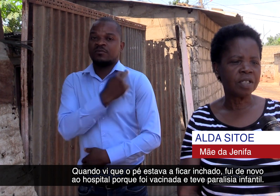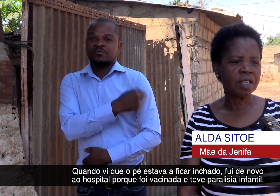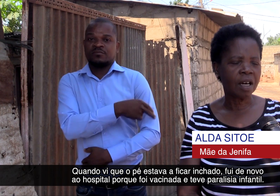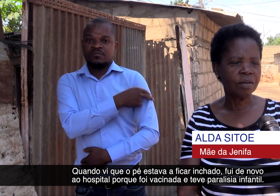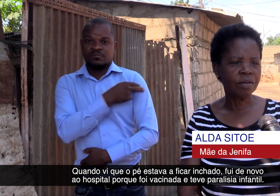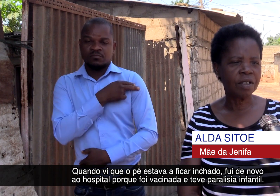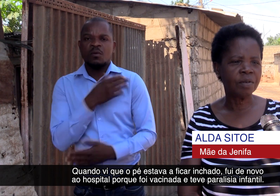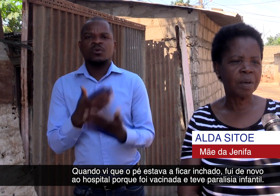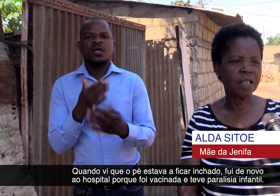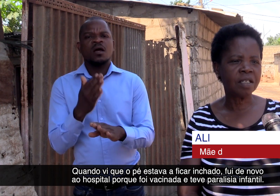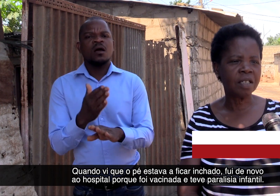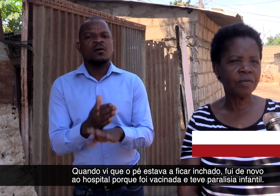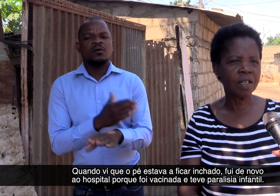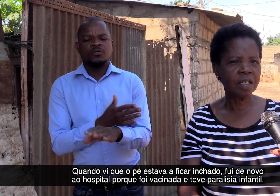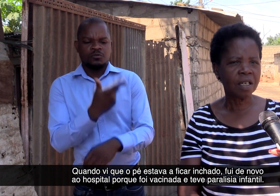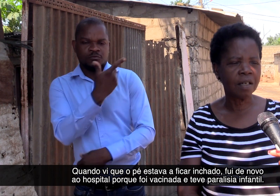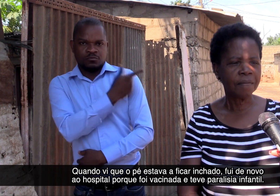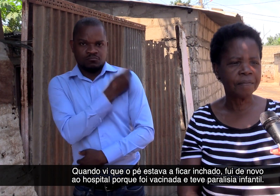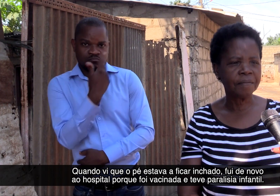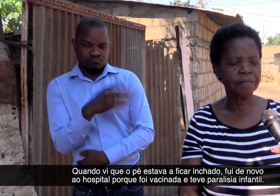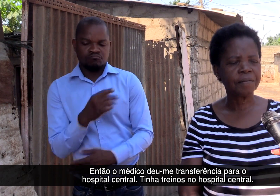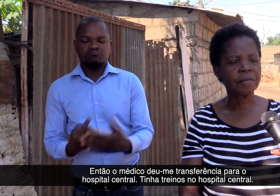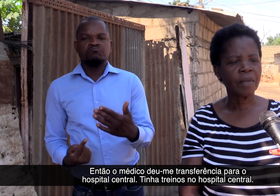foi vacinado, teve paralisia infantil.